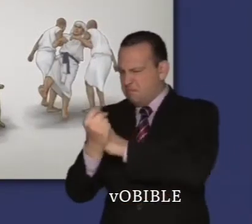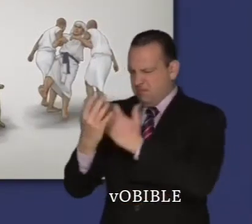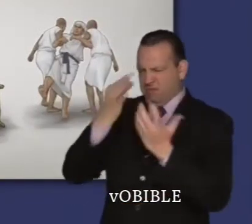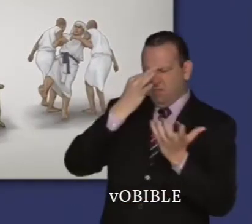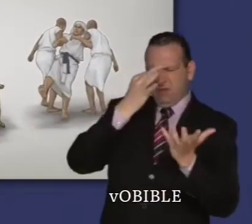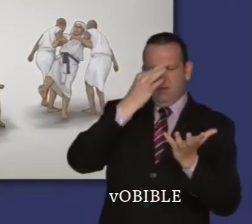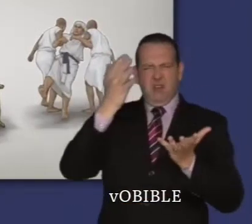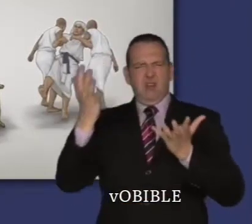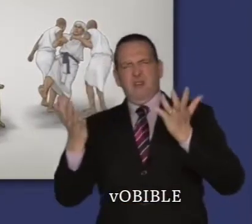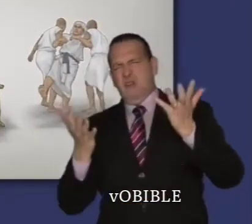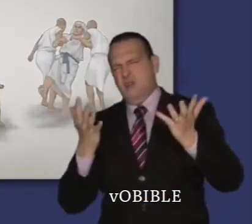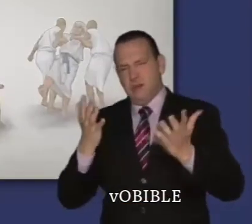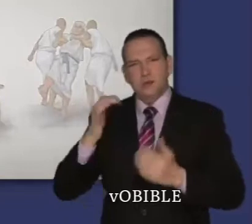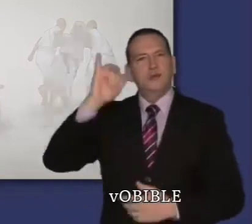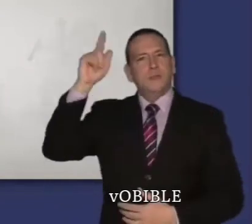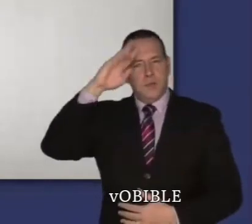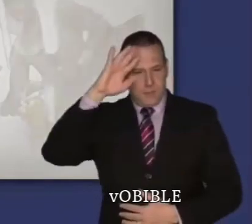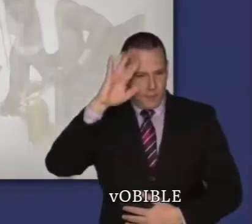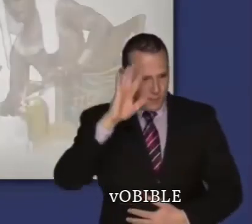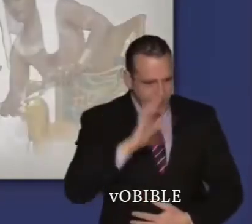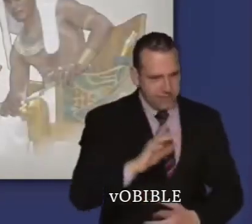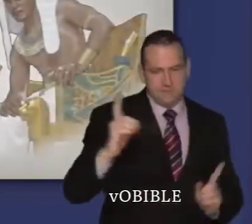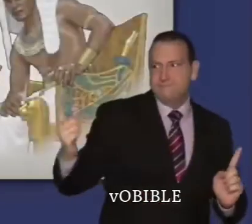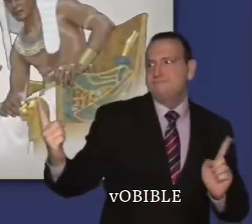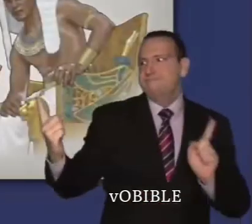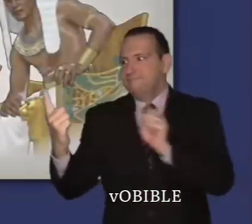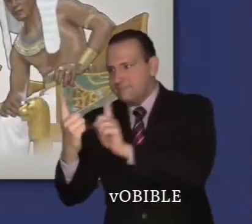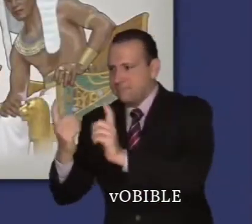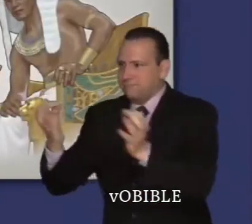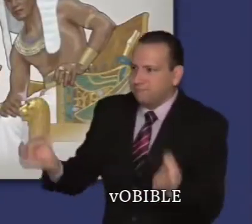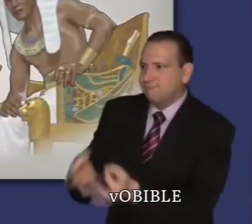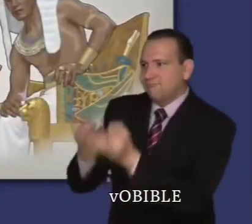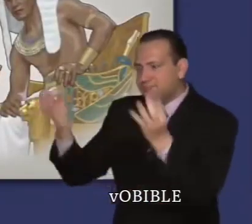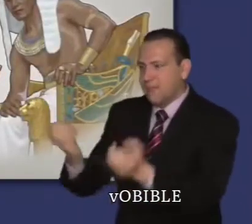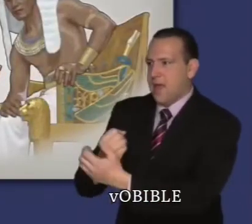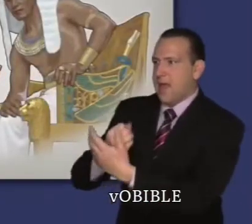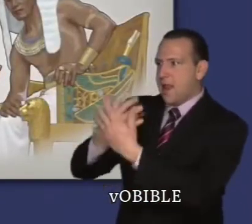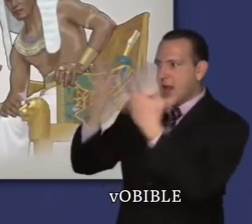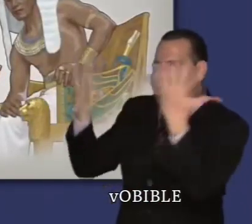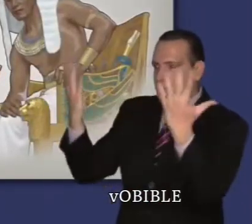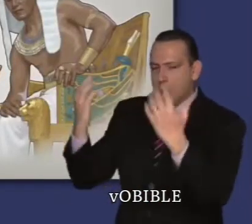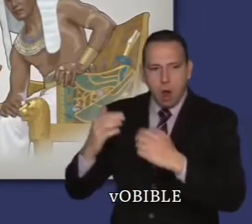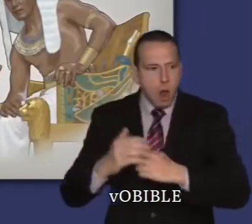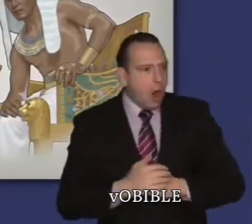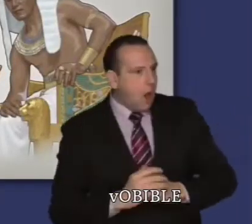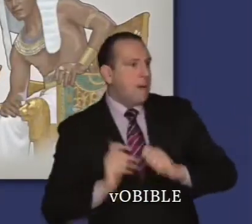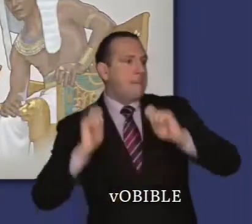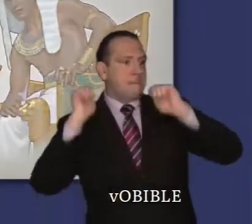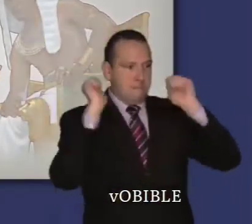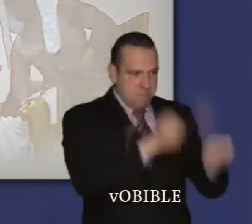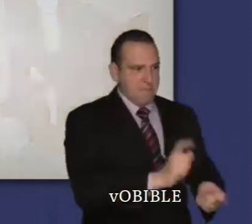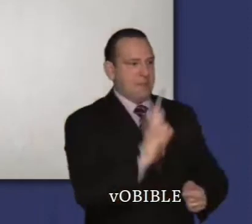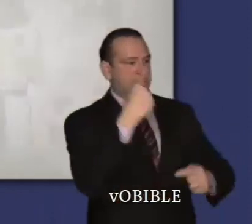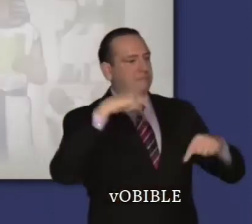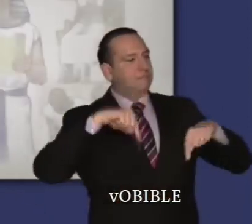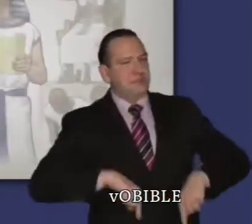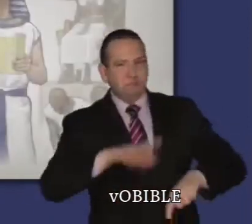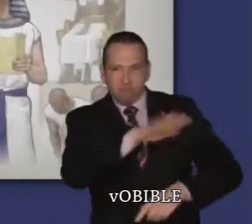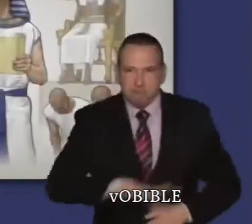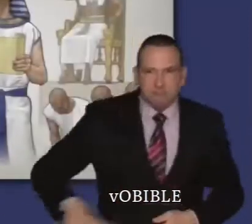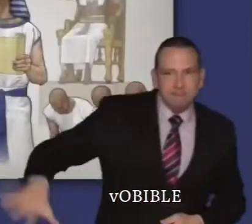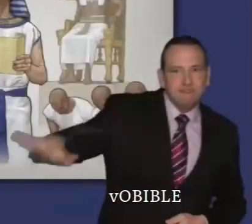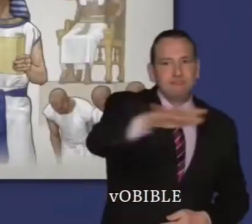À 30 ans, tandis qu'il est toujours prisonnier, Joseph interprète les rêves de Pharaon grâce à l'Esprit de Dieu. Il